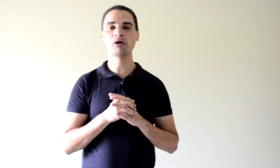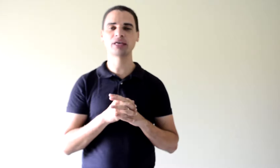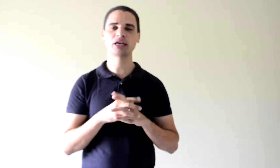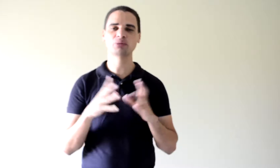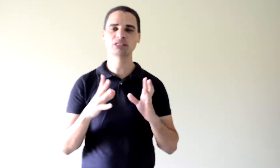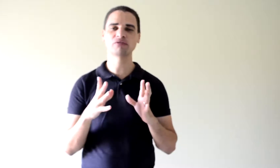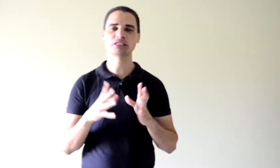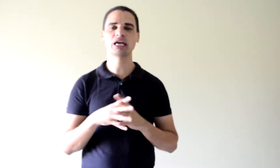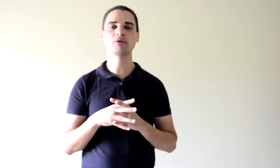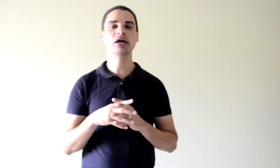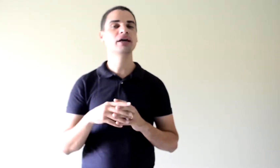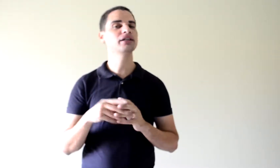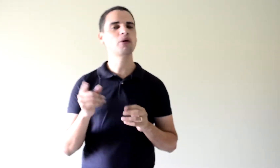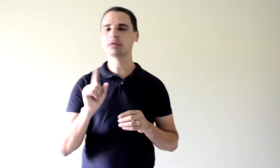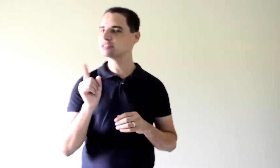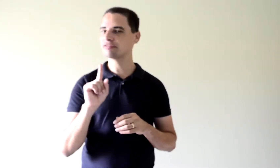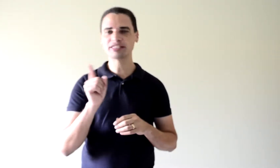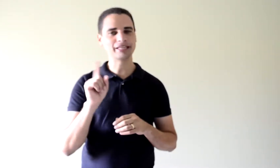que é a expressão facial. Então eu preciso fazer.